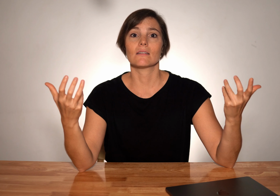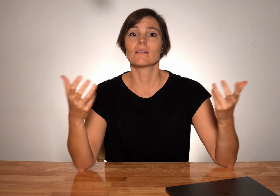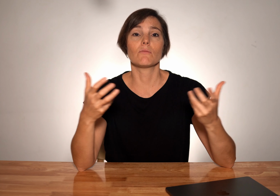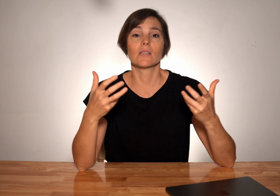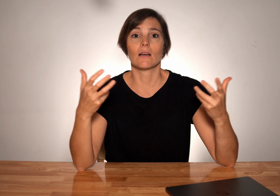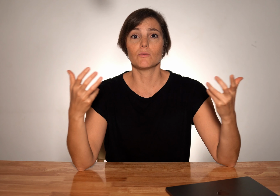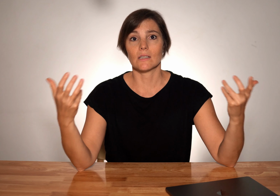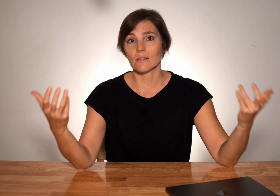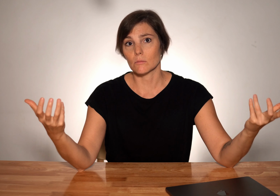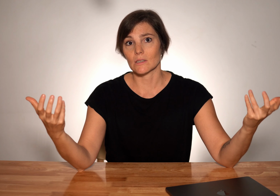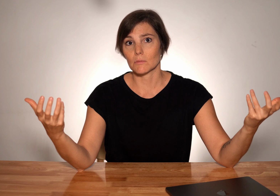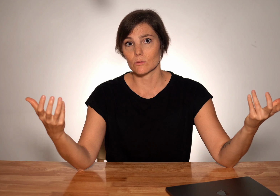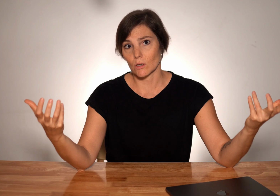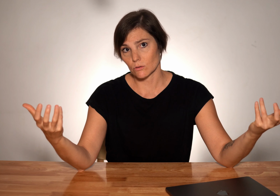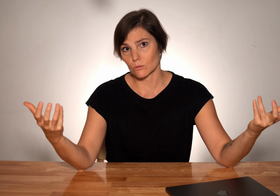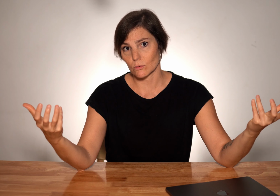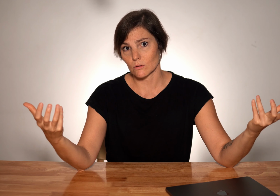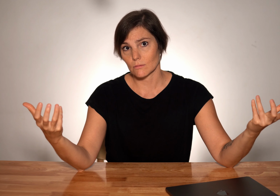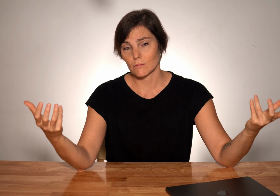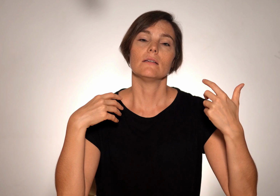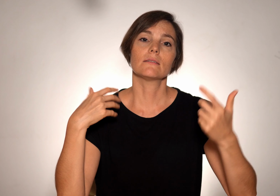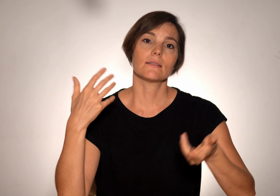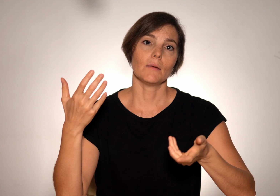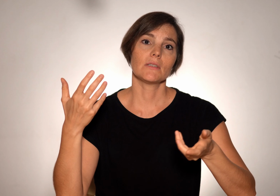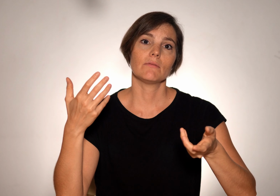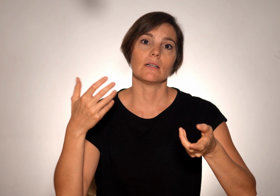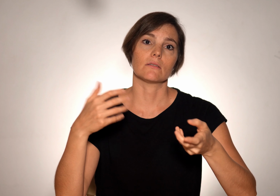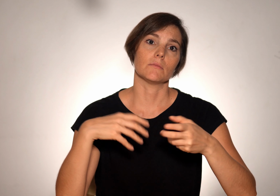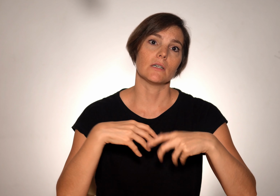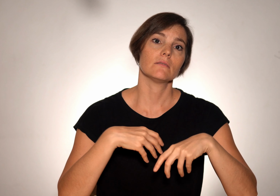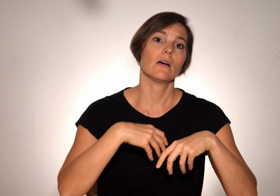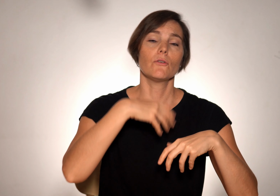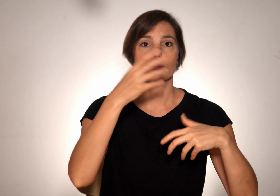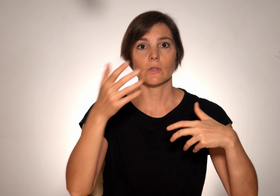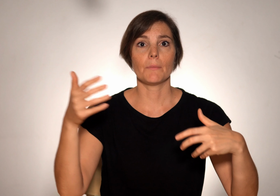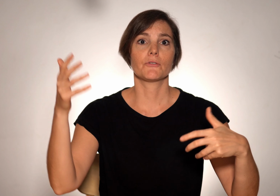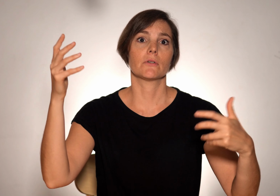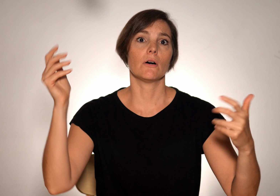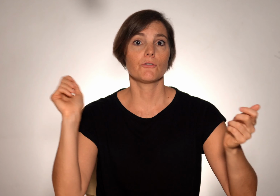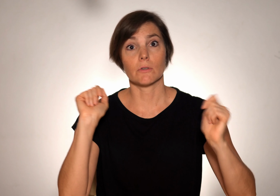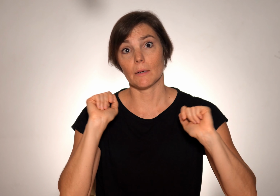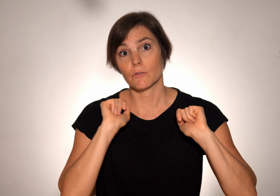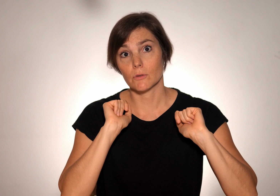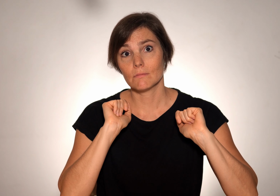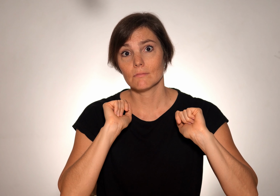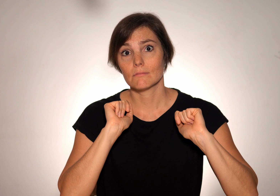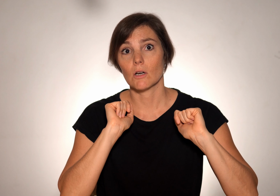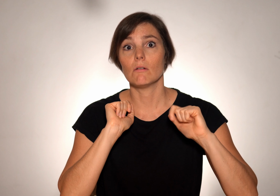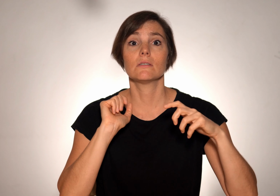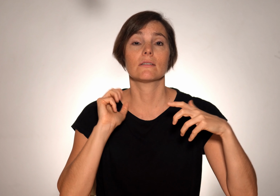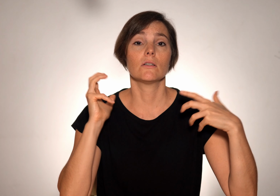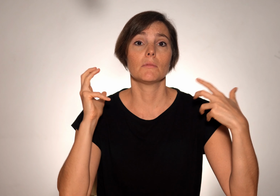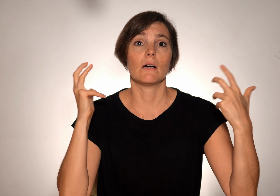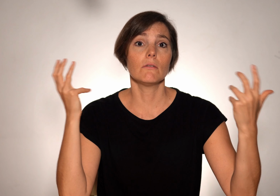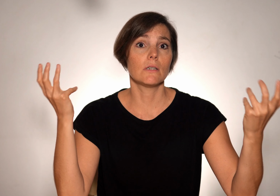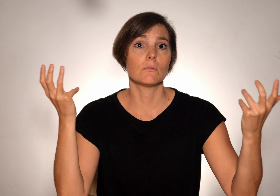Das ist einfach der Lauf der Dinge, um das mal so auszudrücken. Insgesamt haben wir also immer Aufschwung, Abschwung, Aufschwung, Abschwung und jetzt könnte man ja auch wiederum